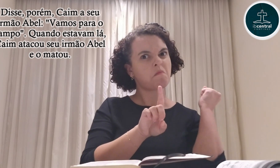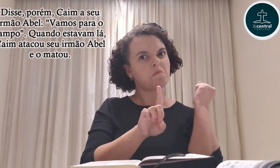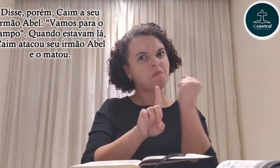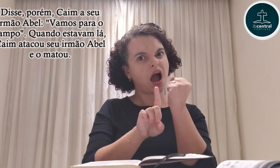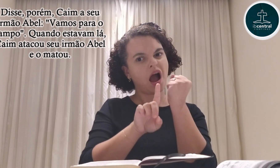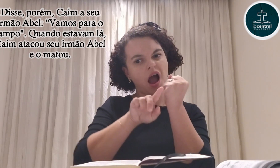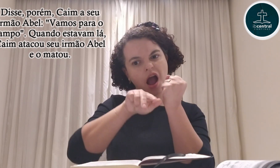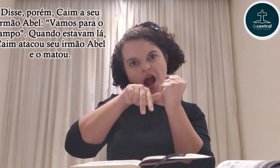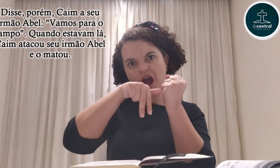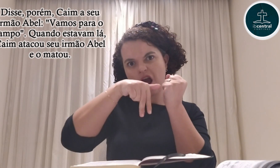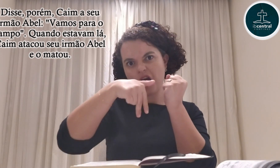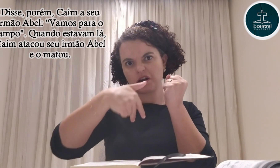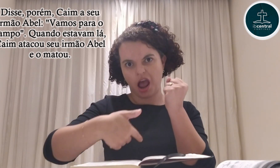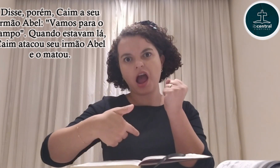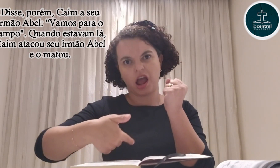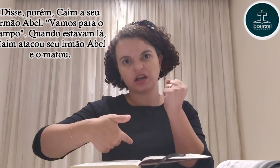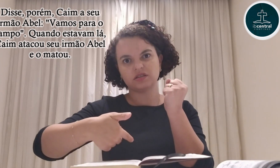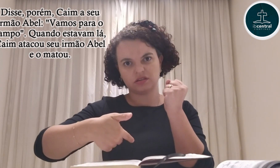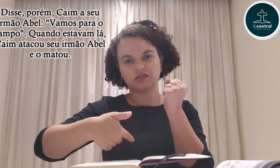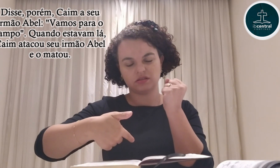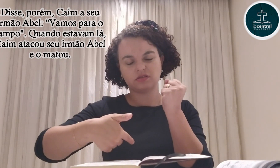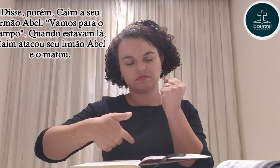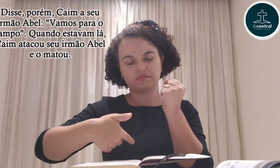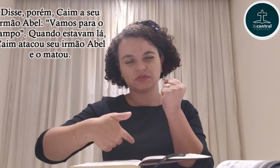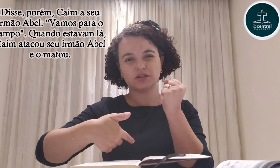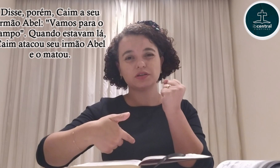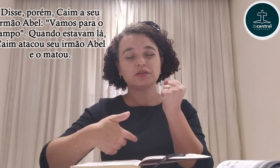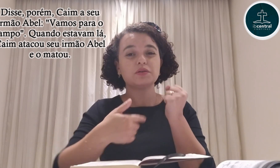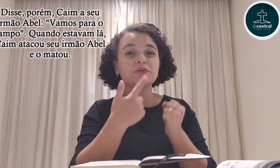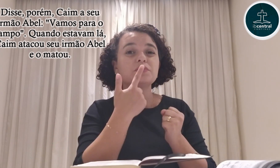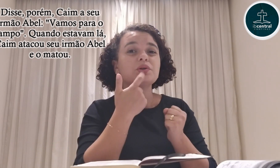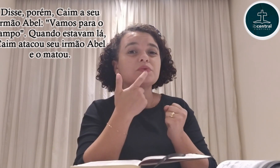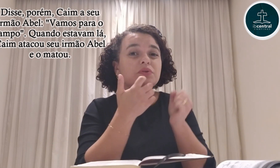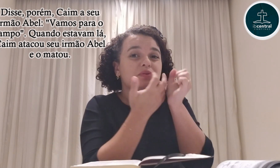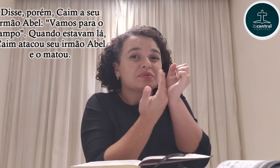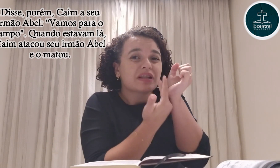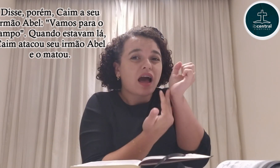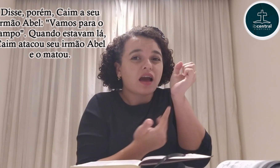Caim atacou o seu irmão Abel e o matou.